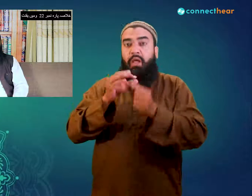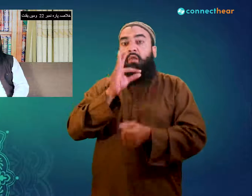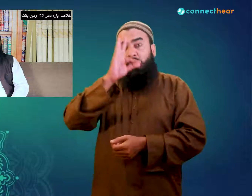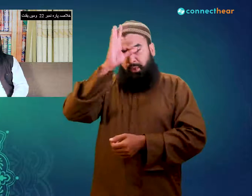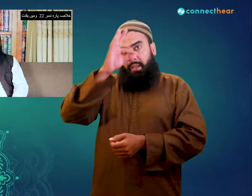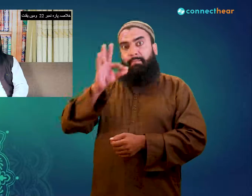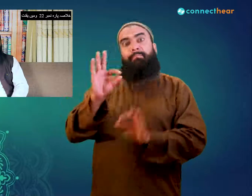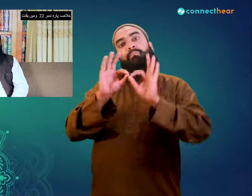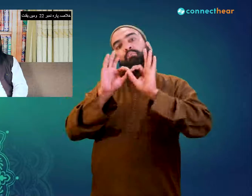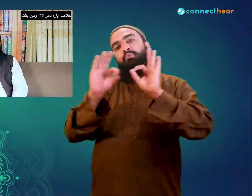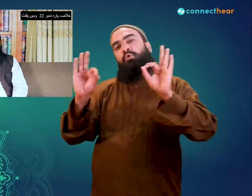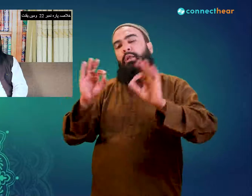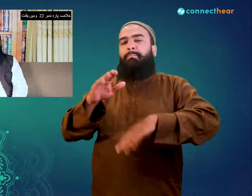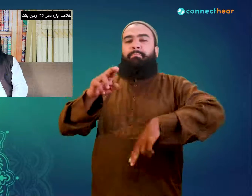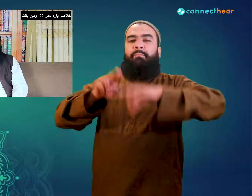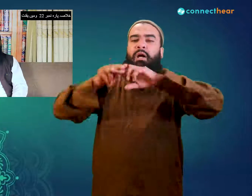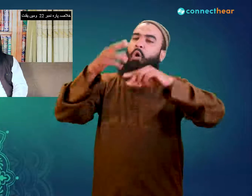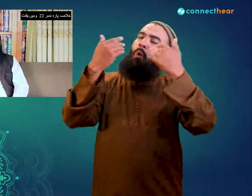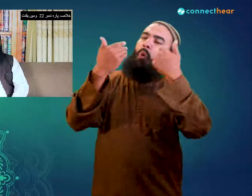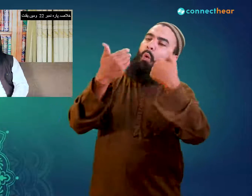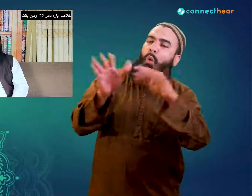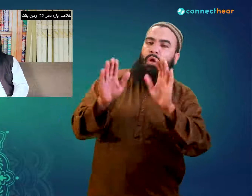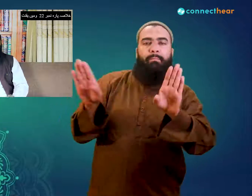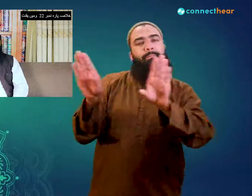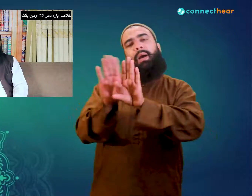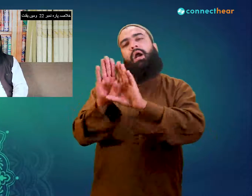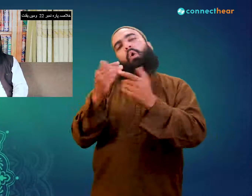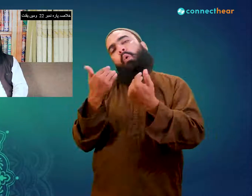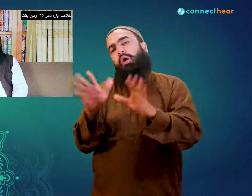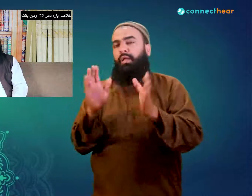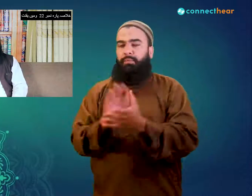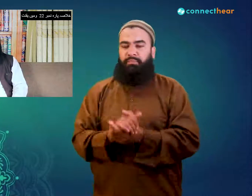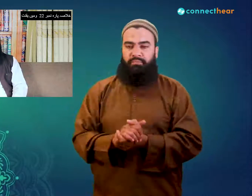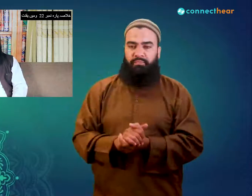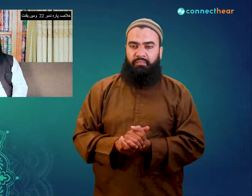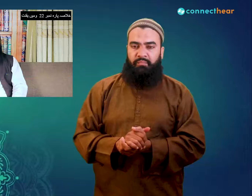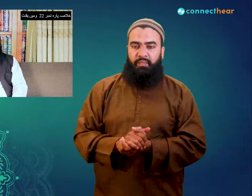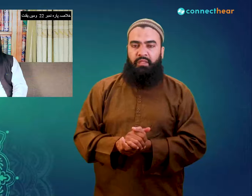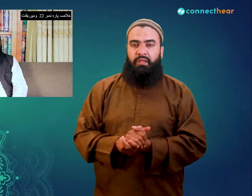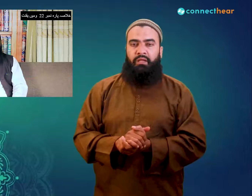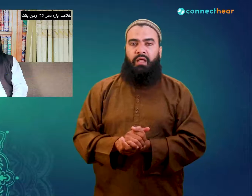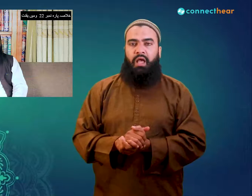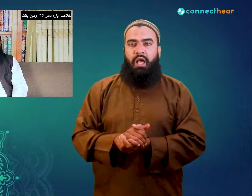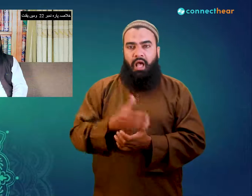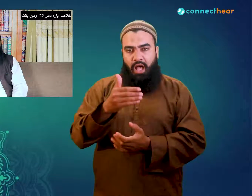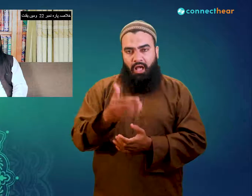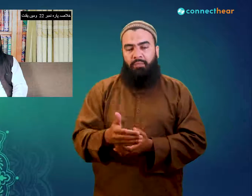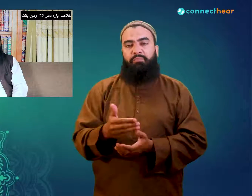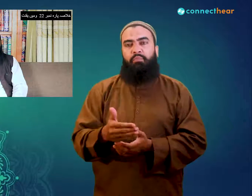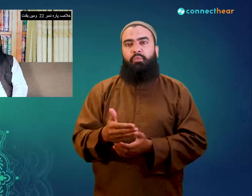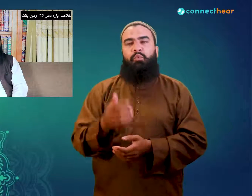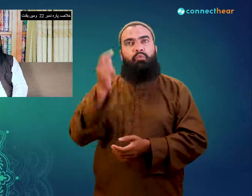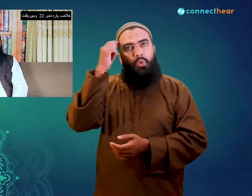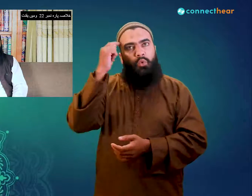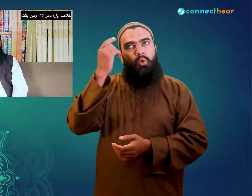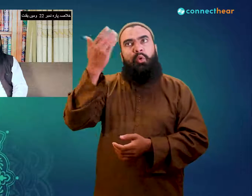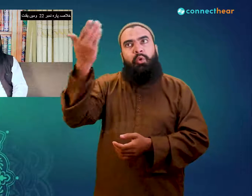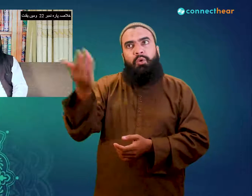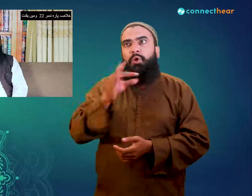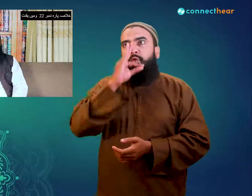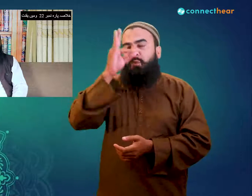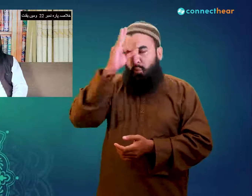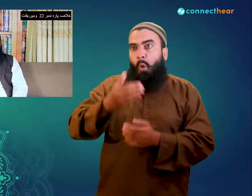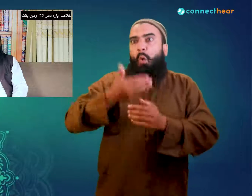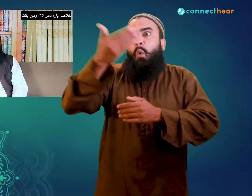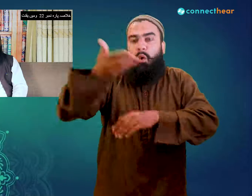پر مکمل کر دی گئی، نبوت کی تکمیل ہو گئی۔ جب تکمیل ہو گئی تو پھر کسی قسم کے نئے نبی